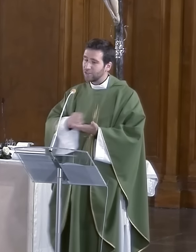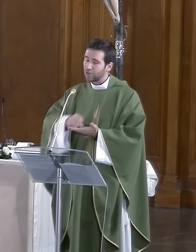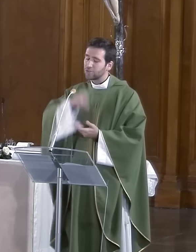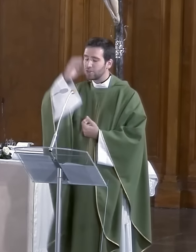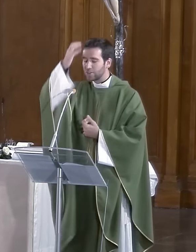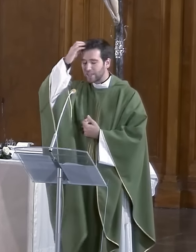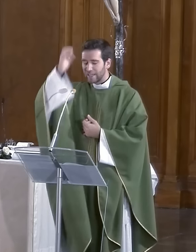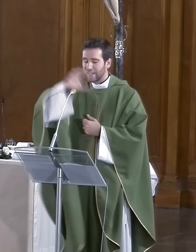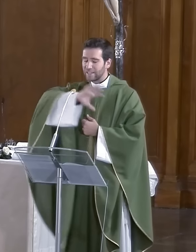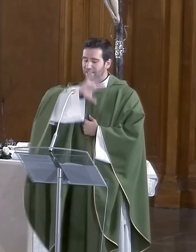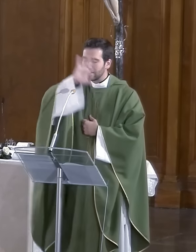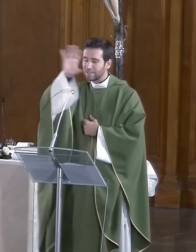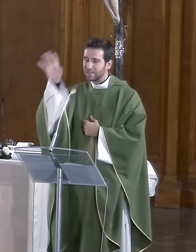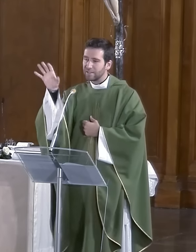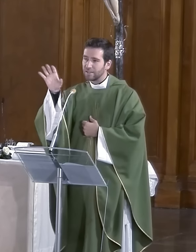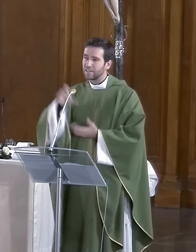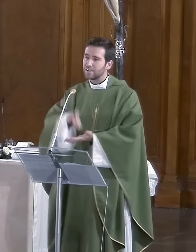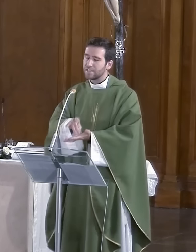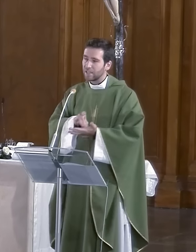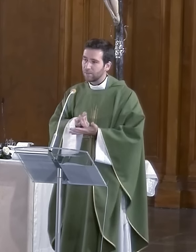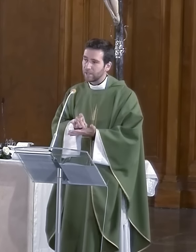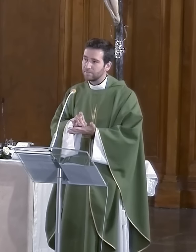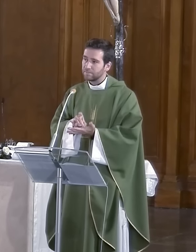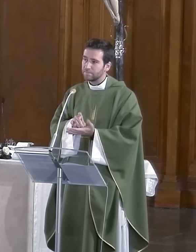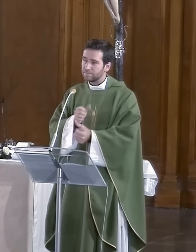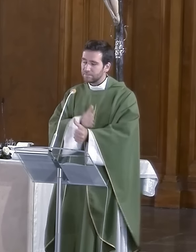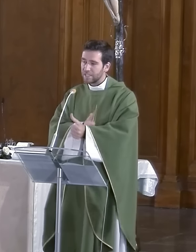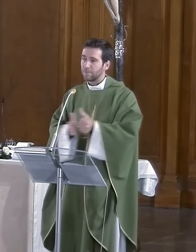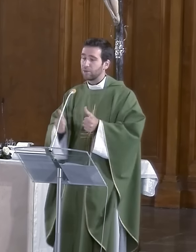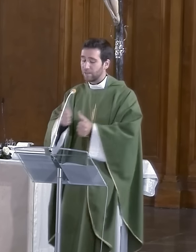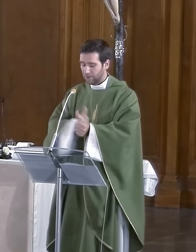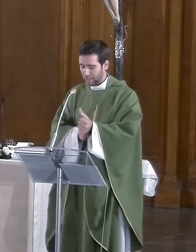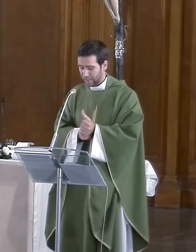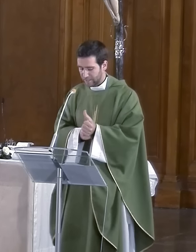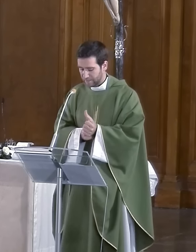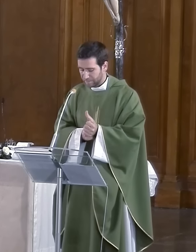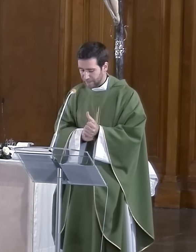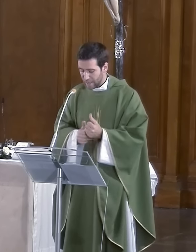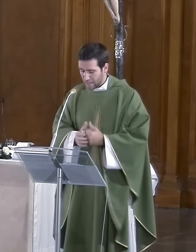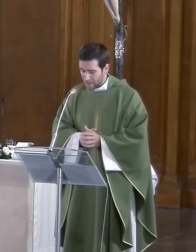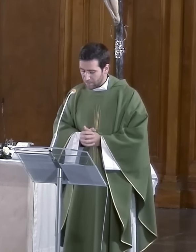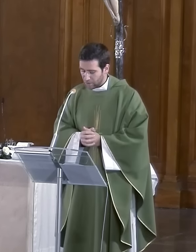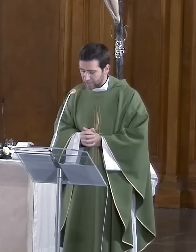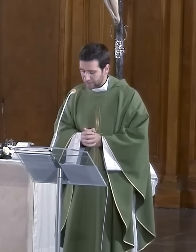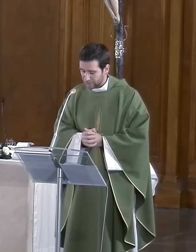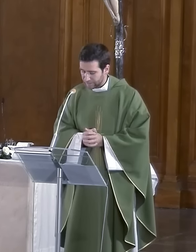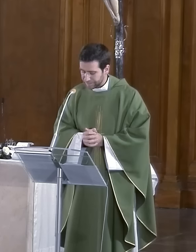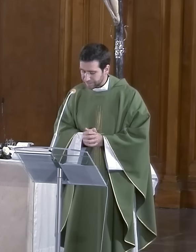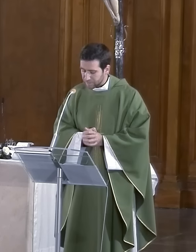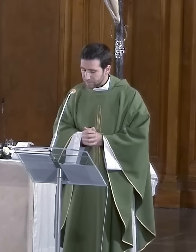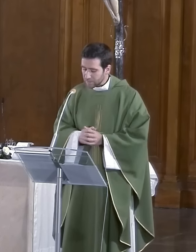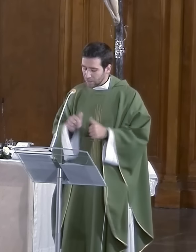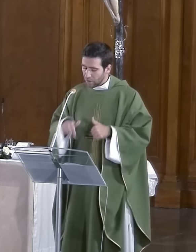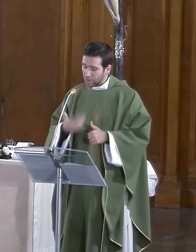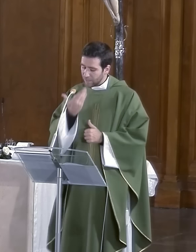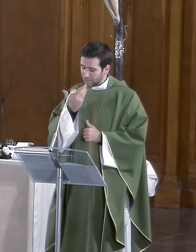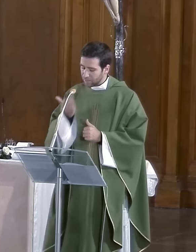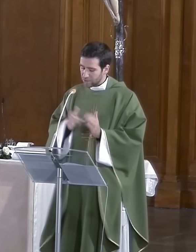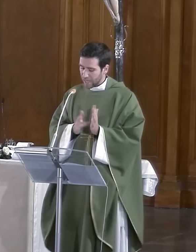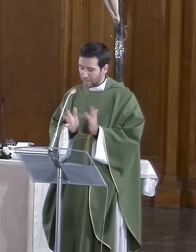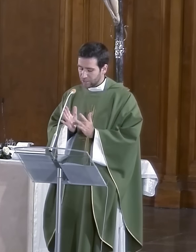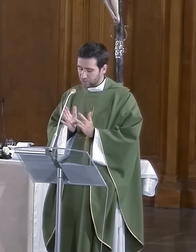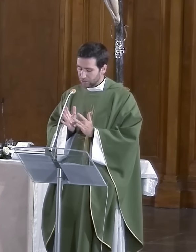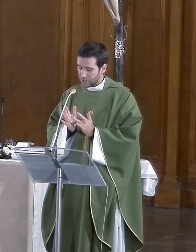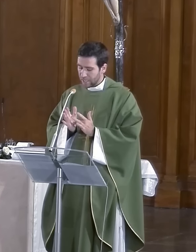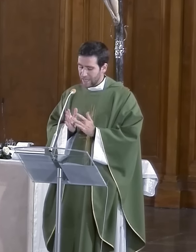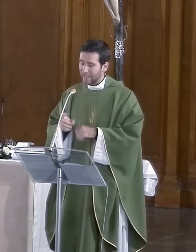de todos los reyes sirve y se pone por detrás. Por lo tanto, hoy le pedimos